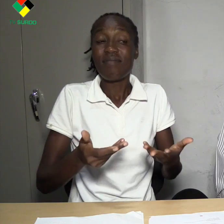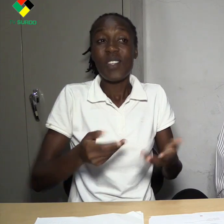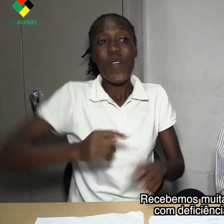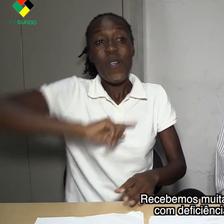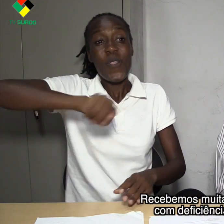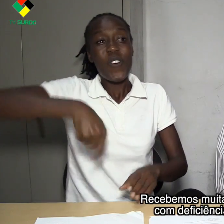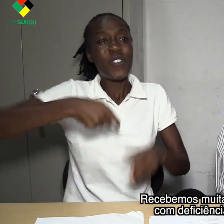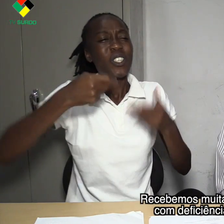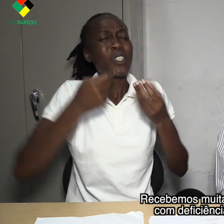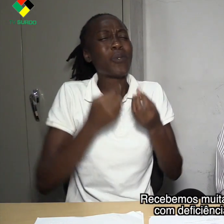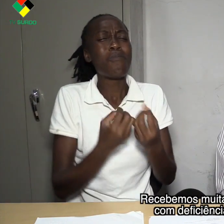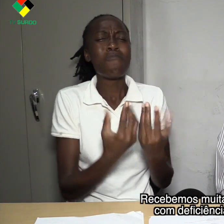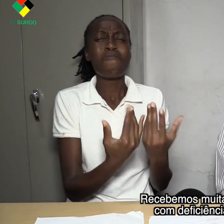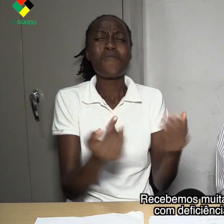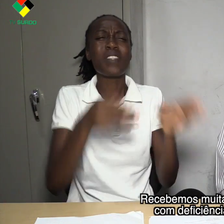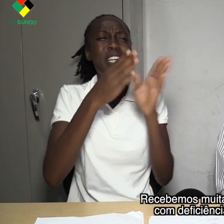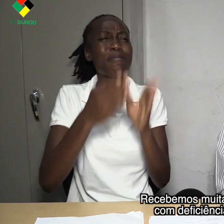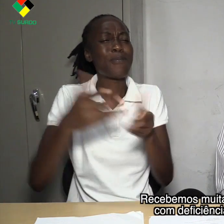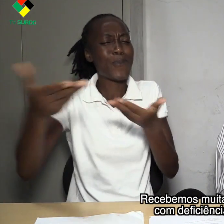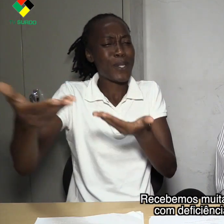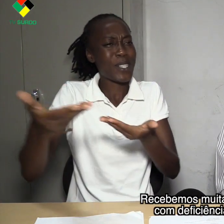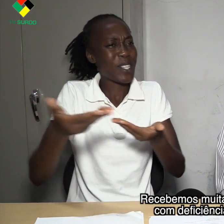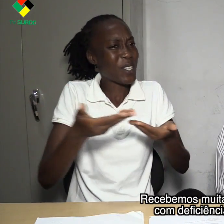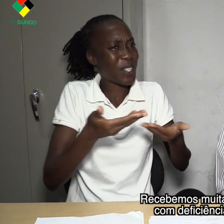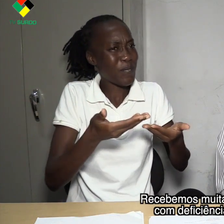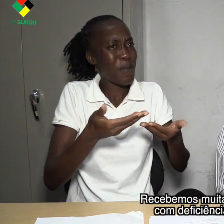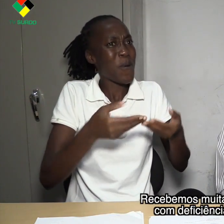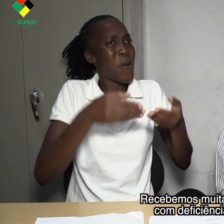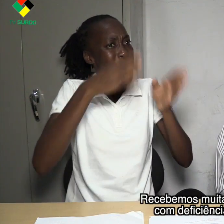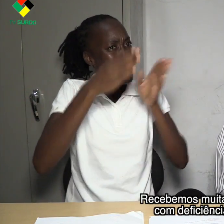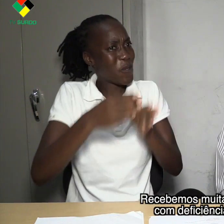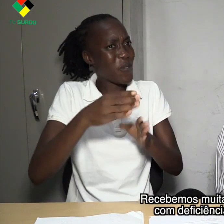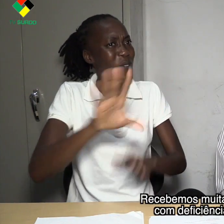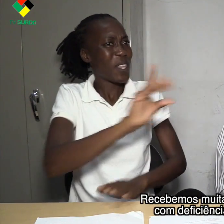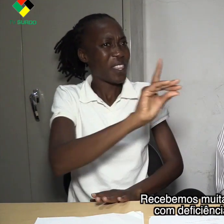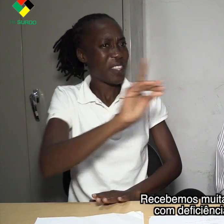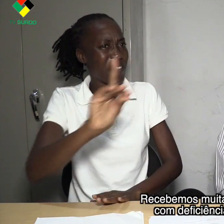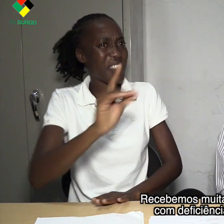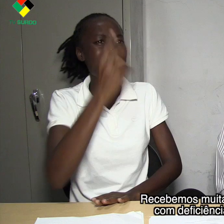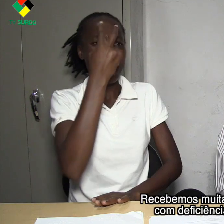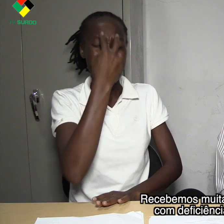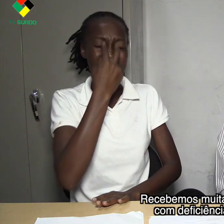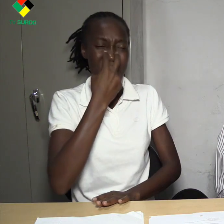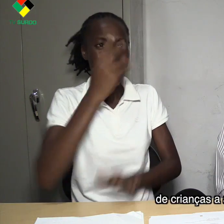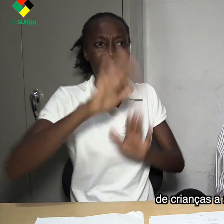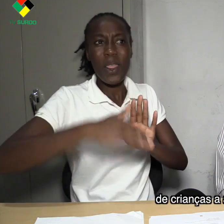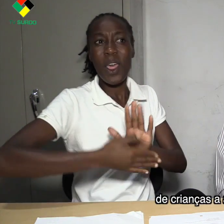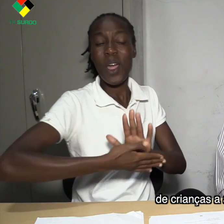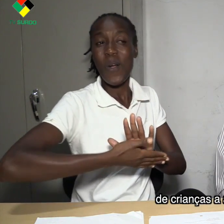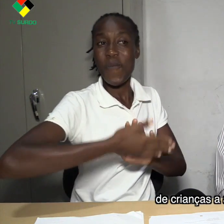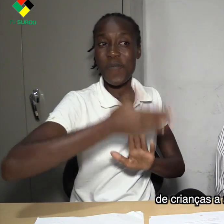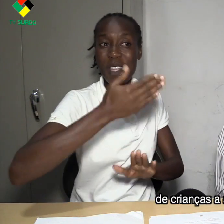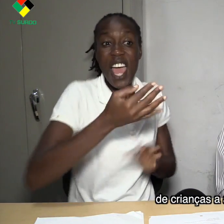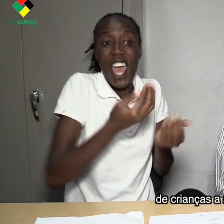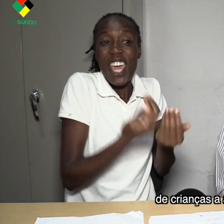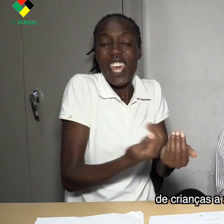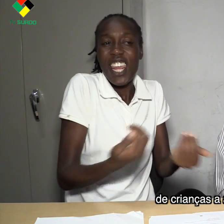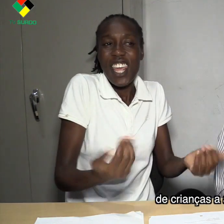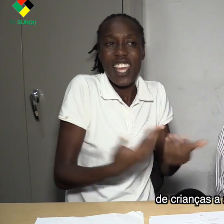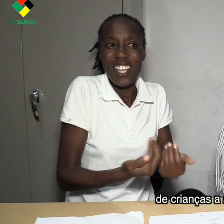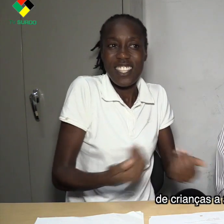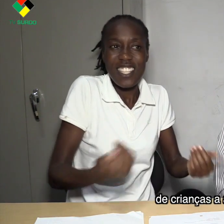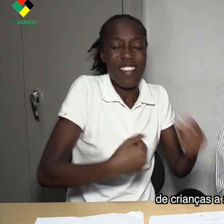recebemos muitas pessoas com deficiência visual, a partir de criança até